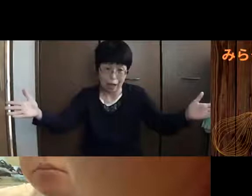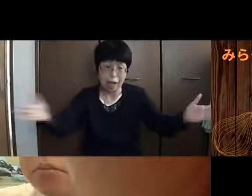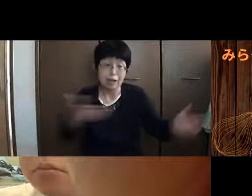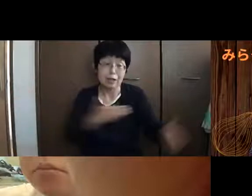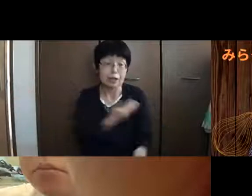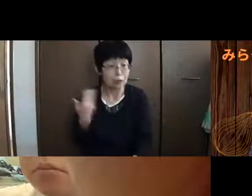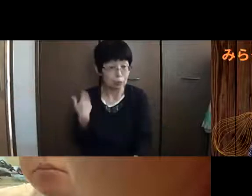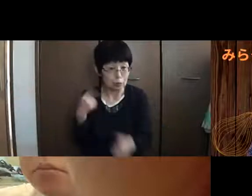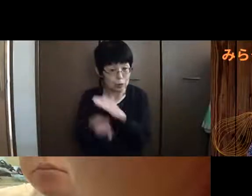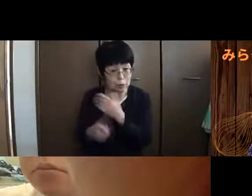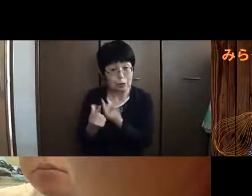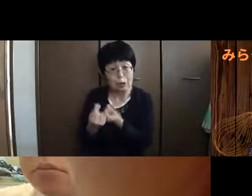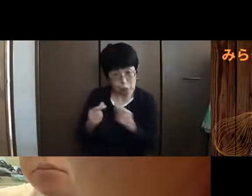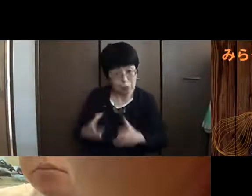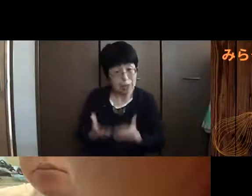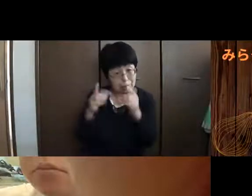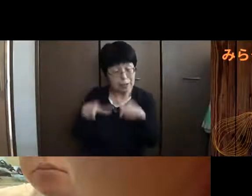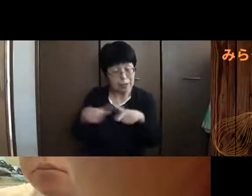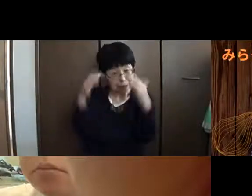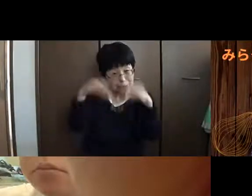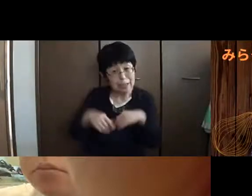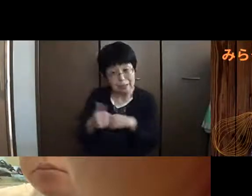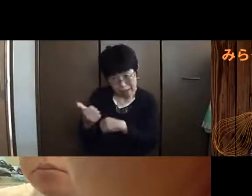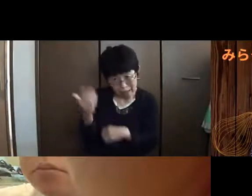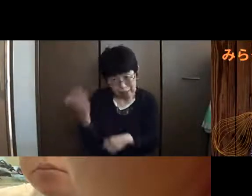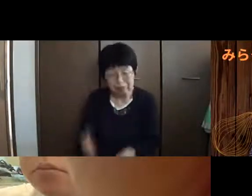ね。 そうです。素晴らしいです。 ね。 うん。